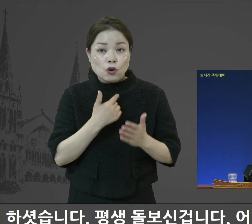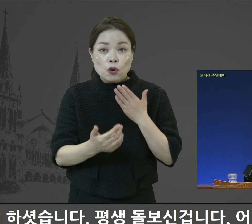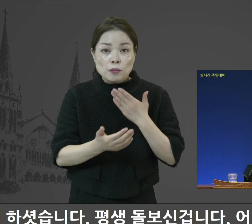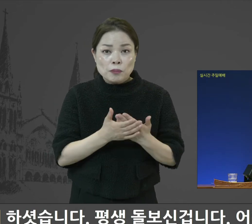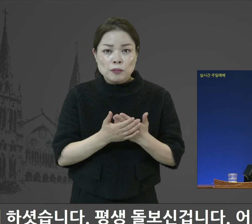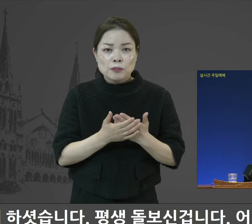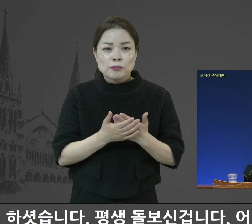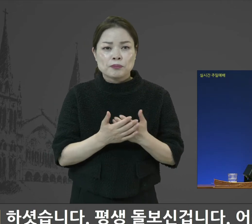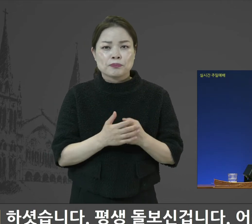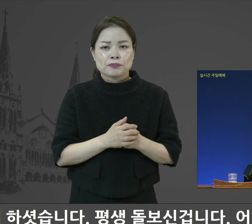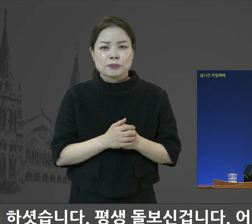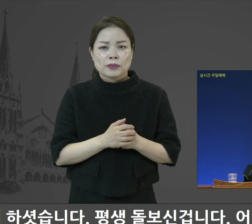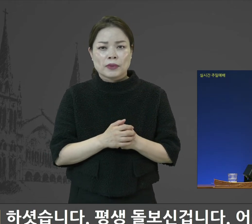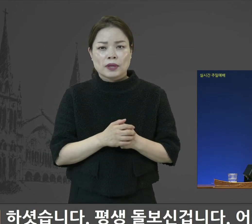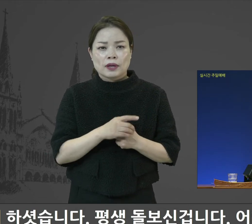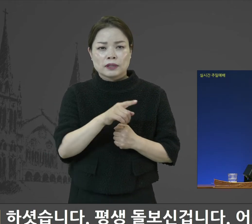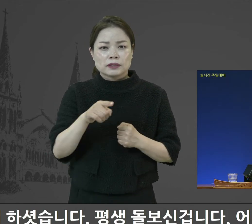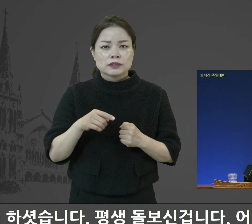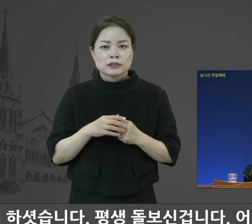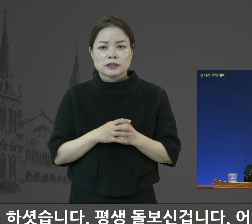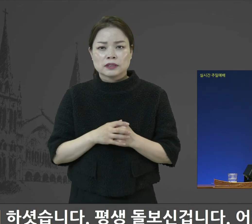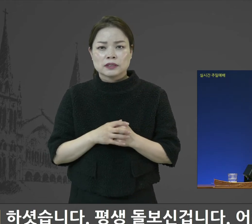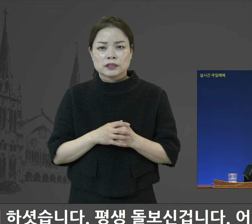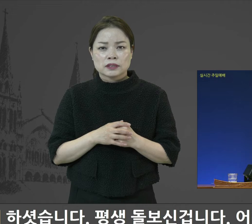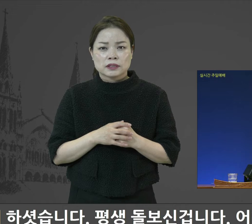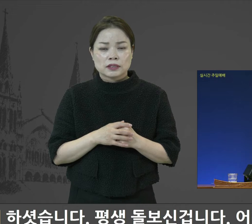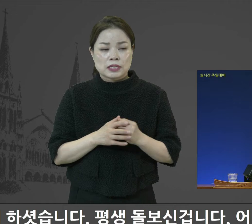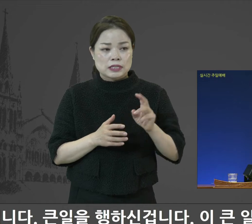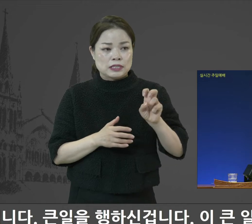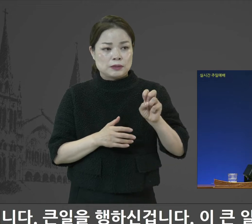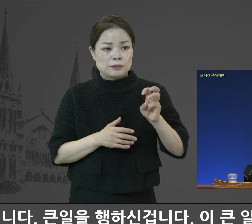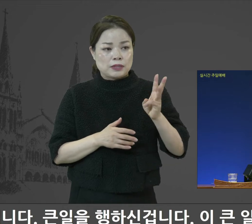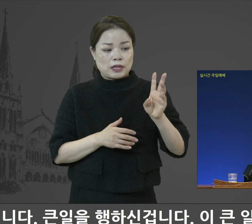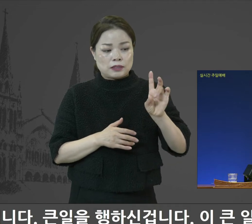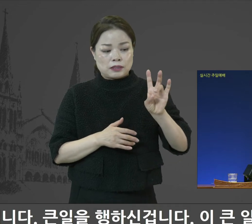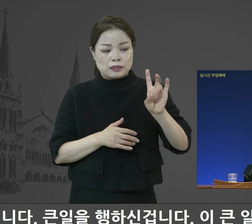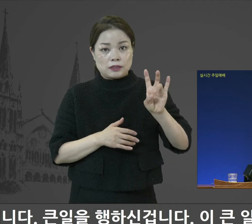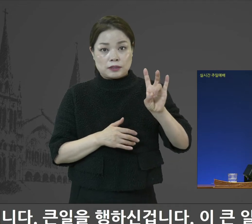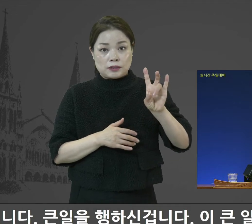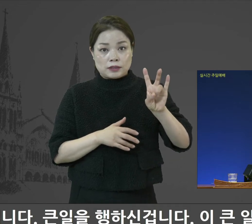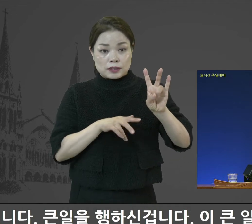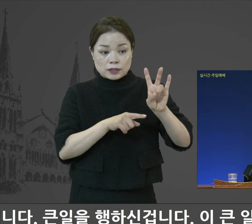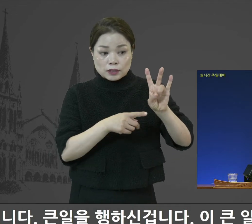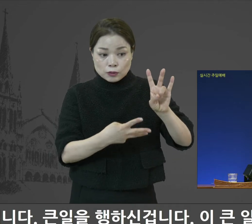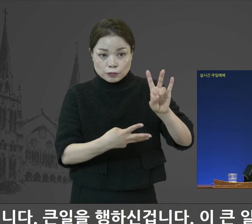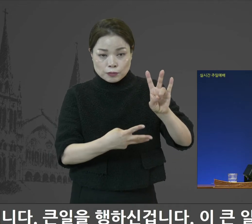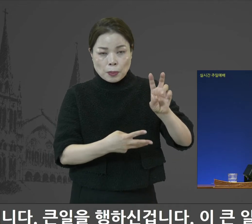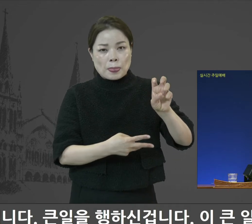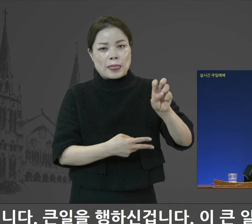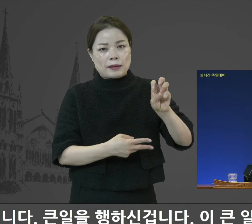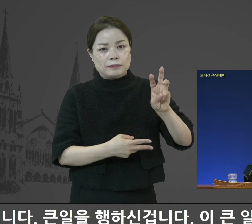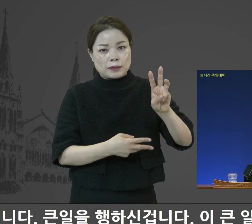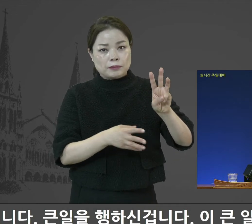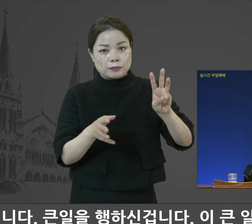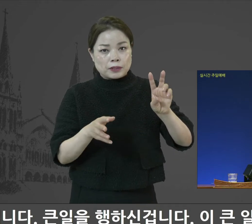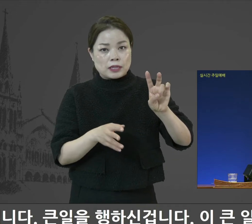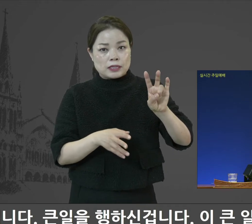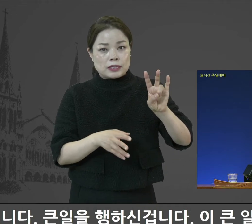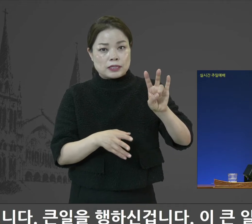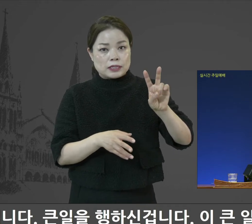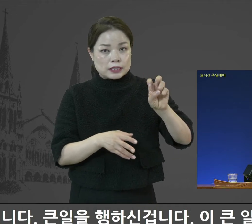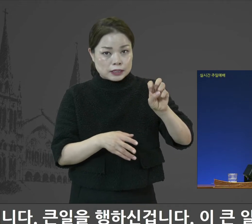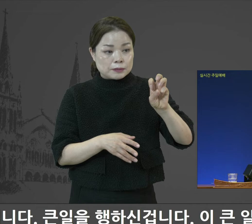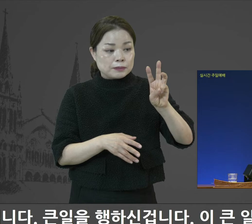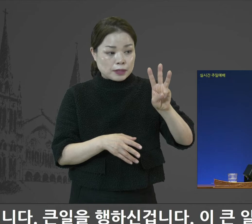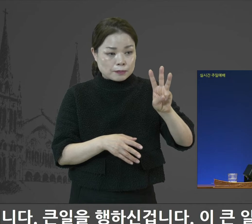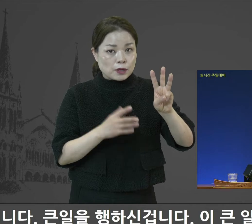대하는 시편 기자의 자세는 24절에 나옵니다. 24절을 보면 23절부터 시작이 되는데 제가 23절 읽고